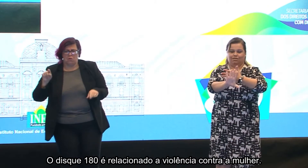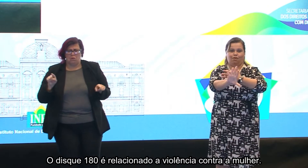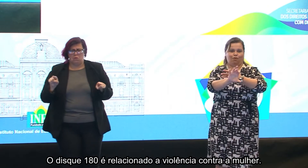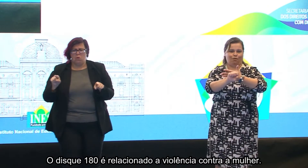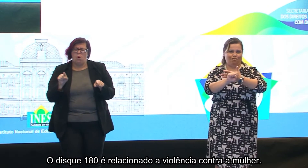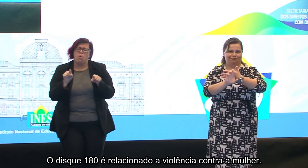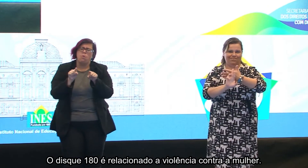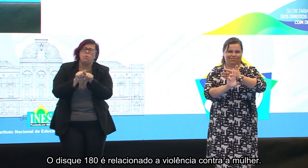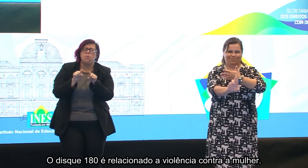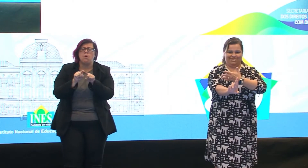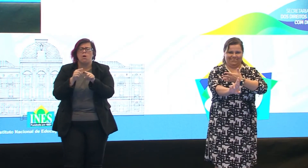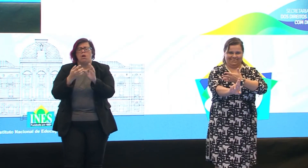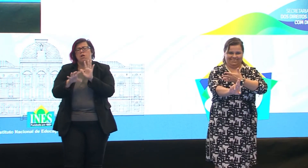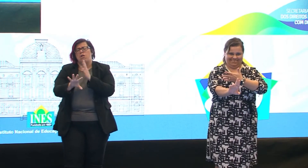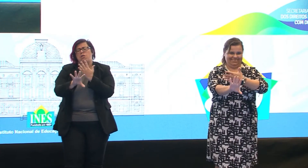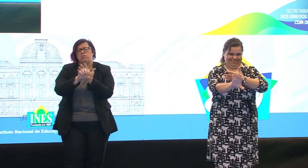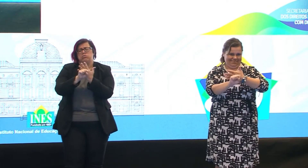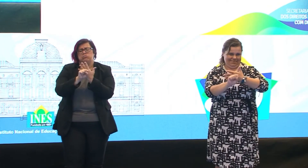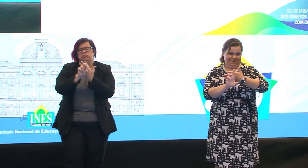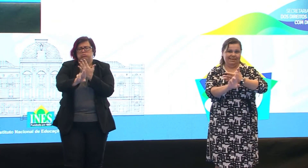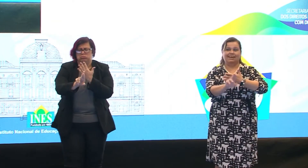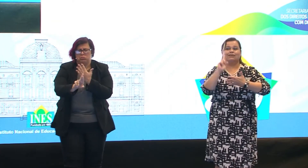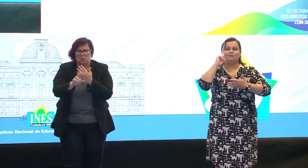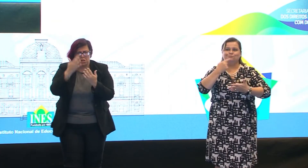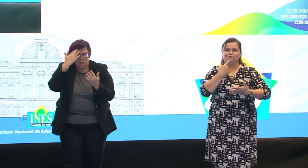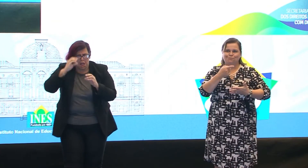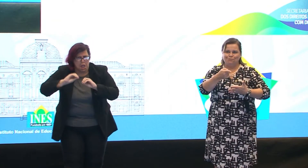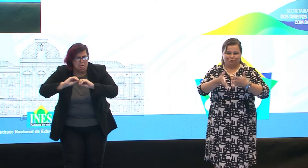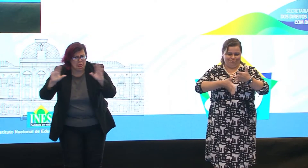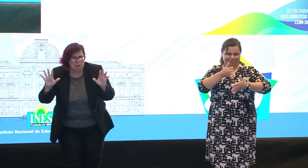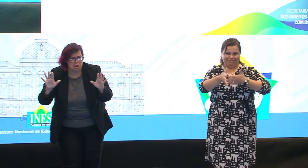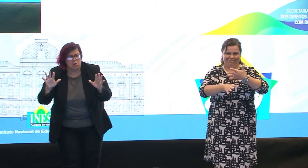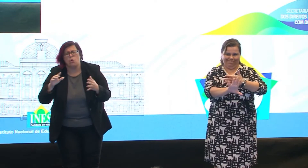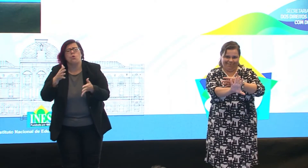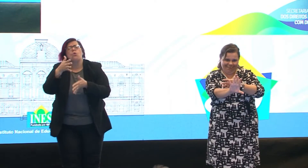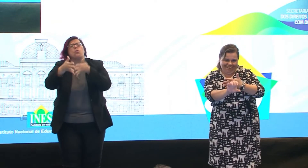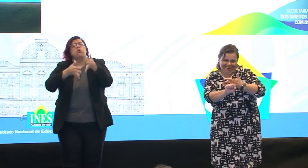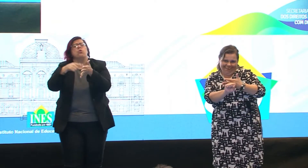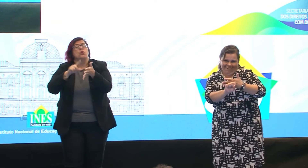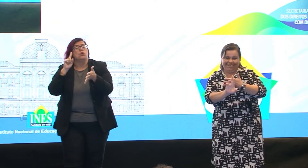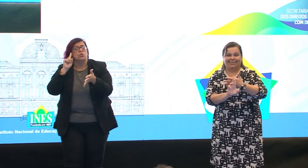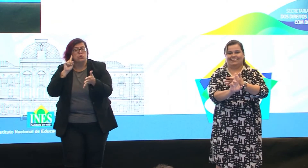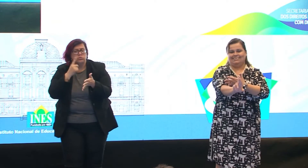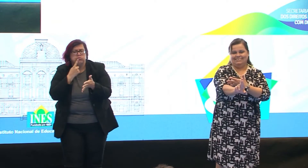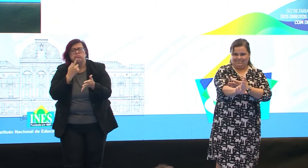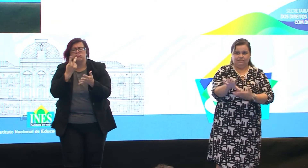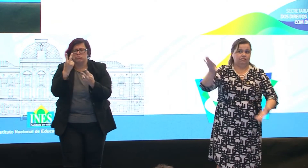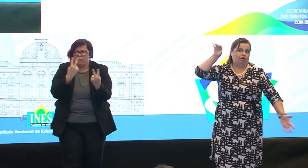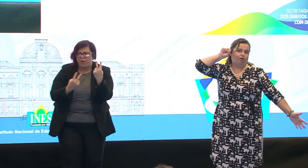violência contra a mulher. Então, a ouvidoria. Então, como é...